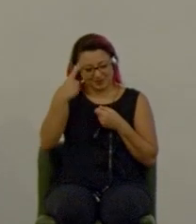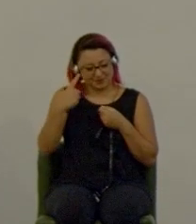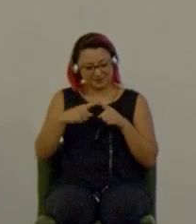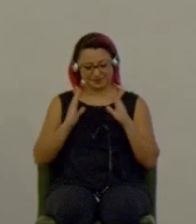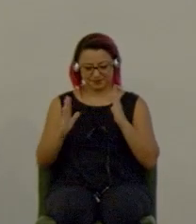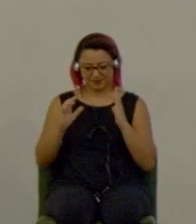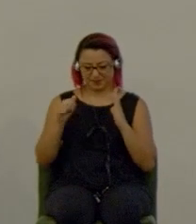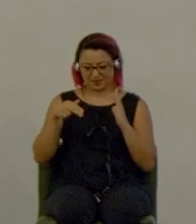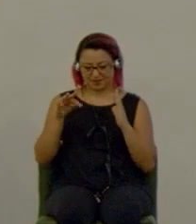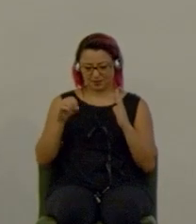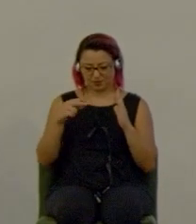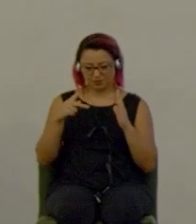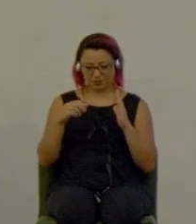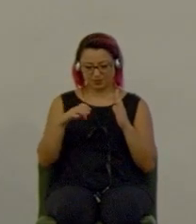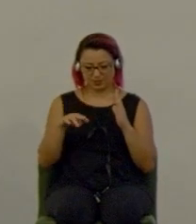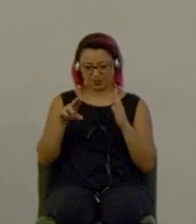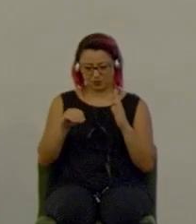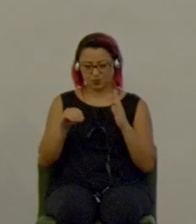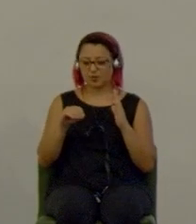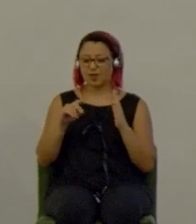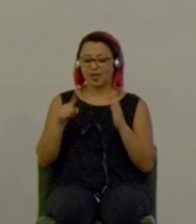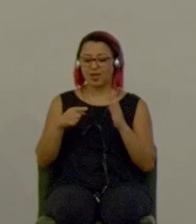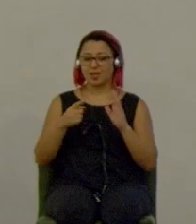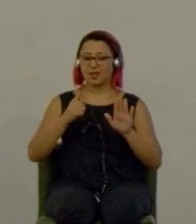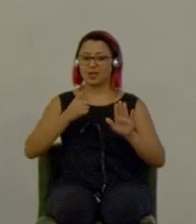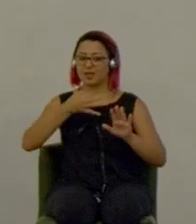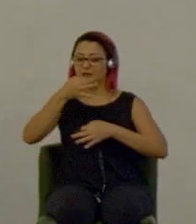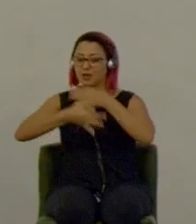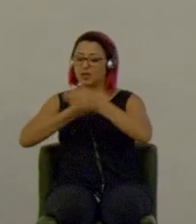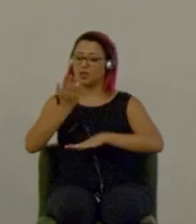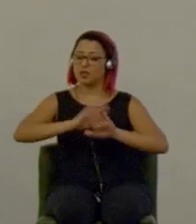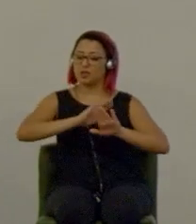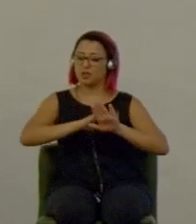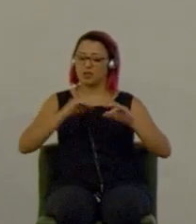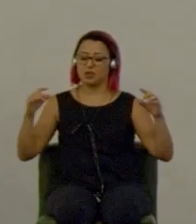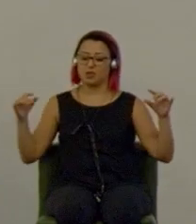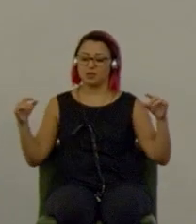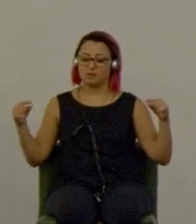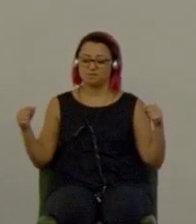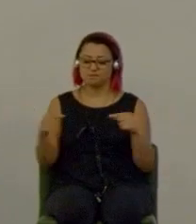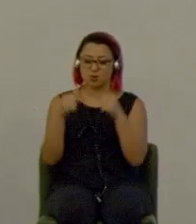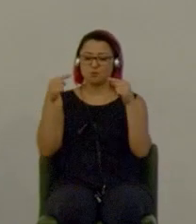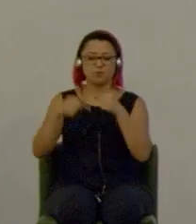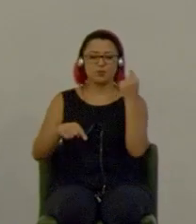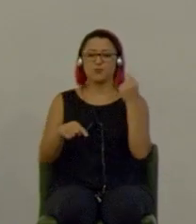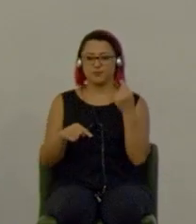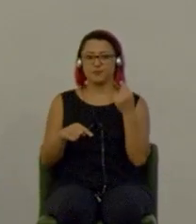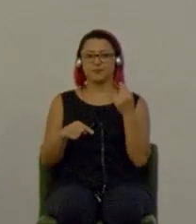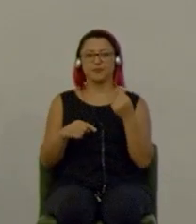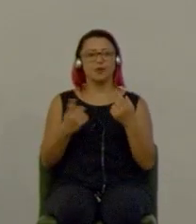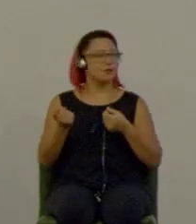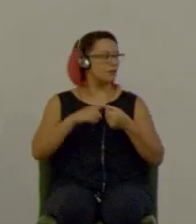peut-être que je te laisse la parole, mais je pourrais continuer à poser d'autres questions à Eduardo sur le Brésil. C'est-à-dire